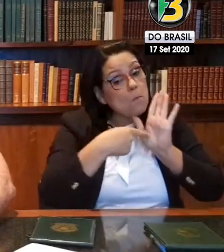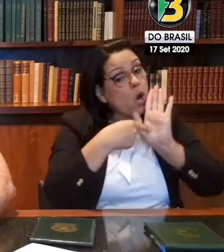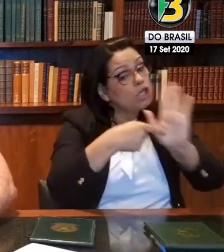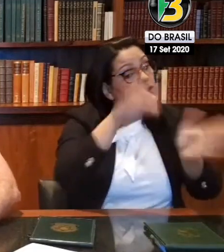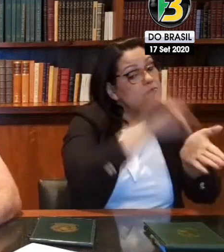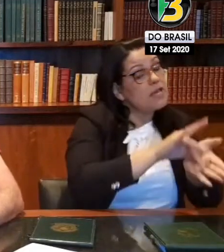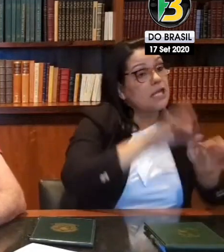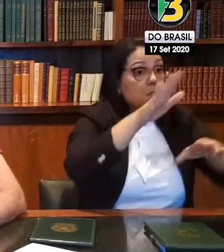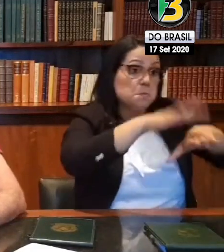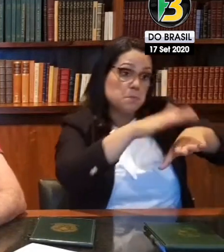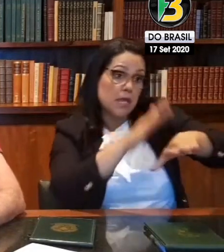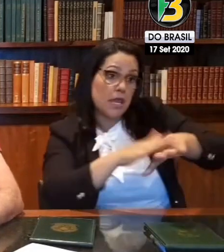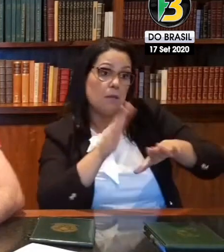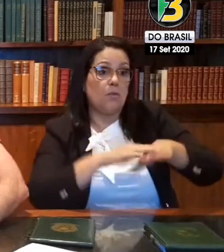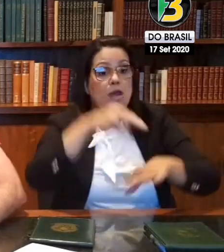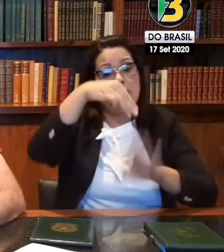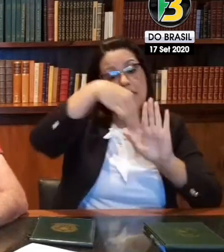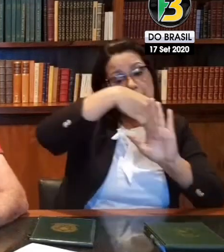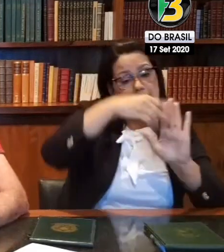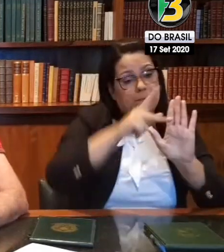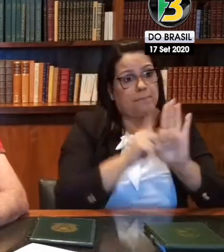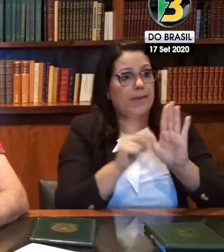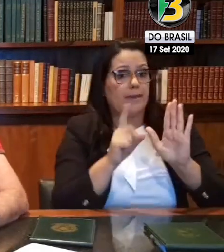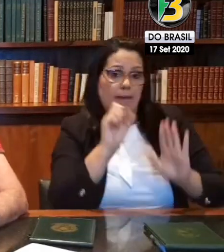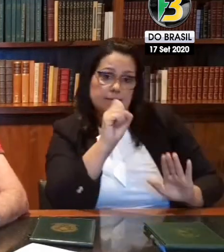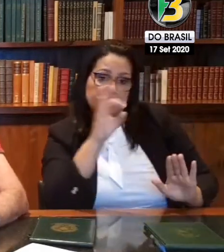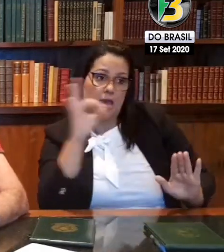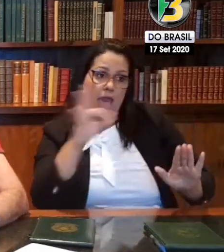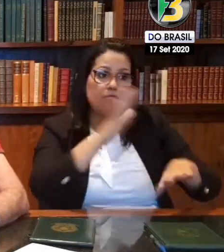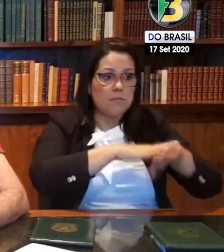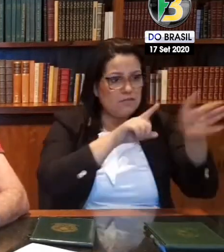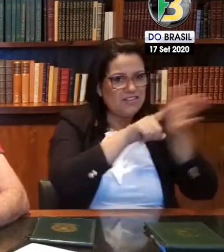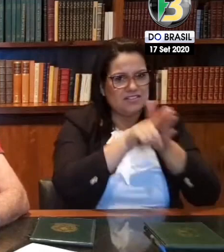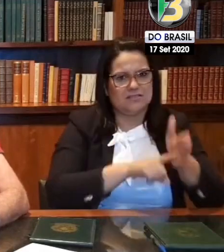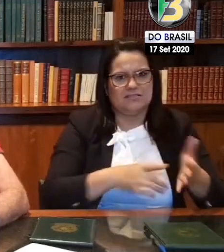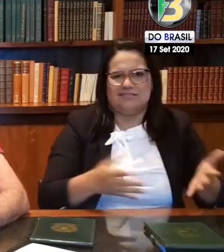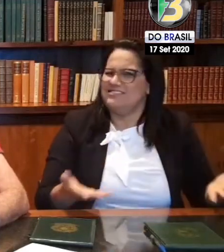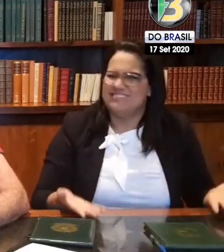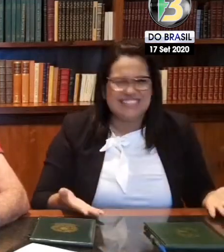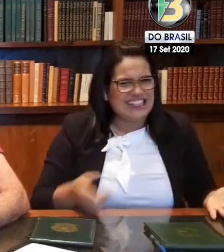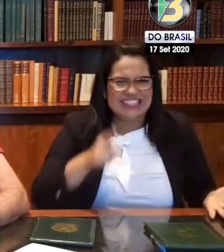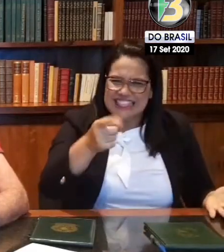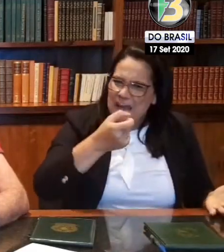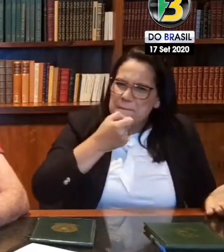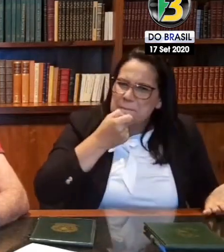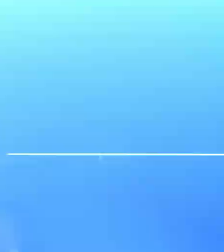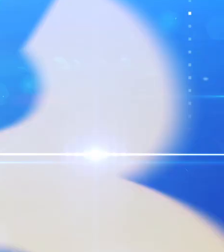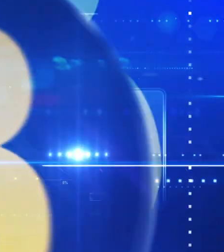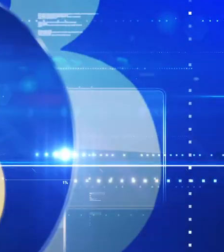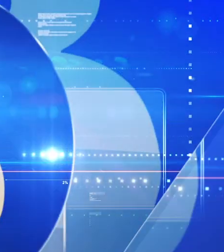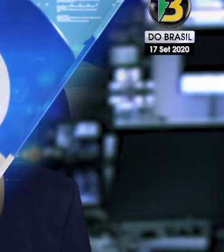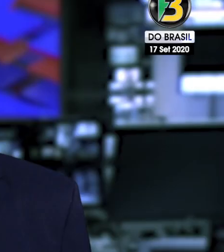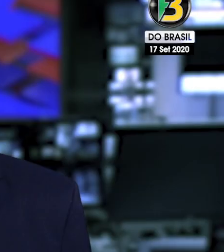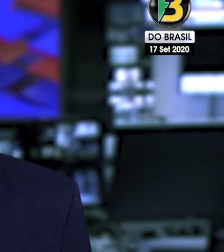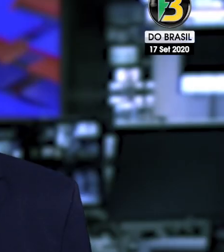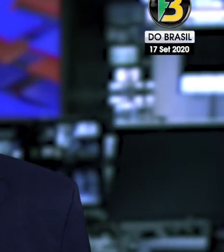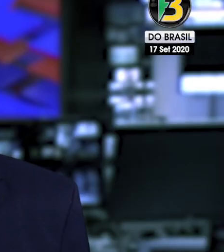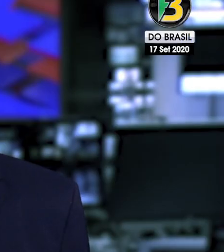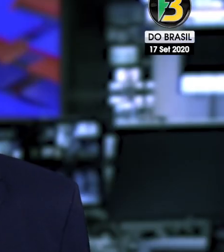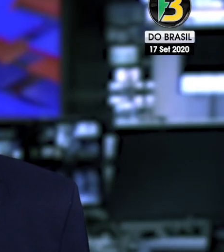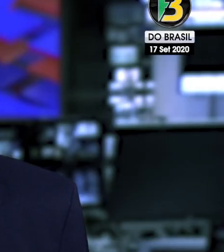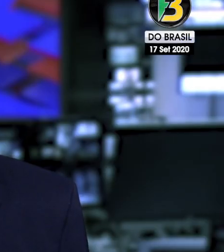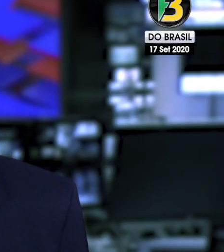MP, ao Supremo, aprofundar as investigações. Pô, tá de brincadeira esse Sérgio Moro, né? Mas tudo bem. E olha